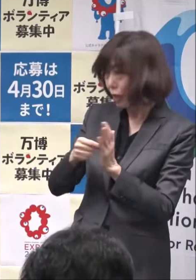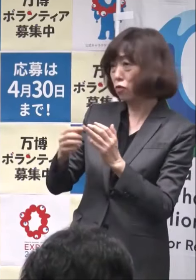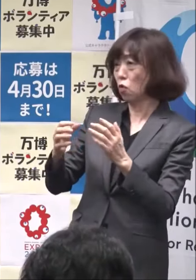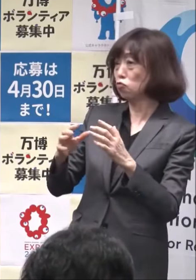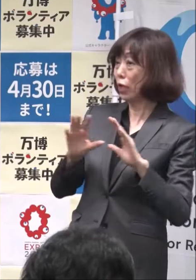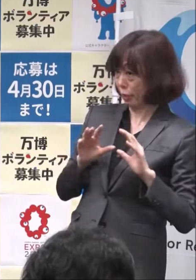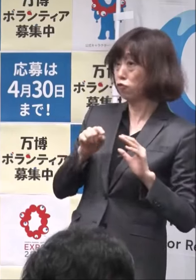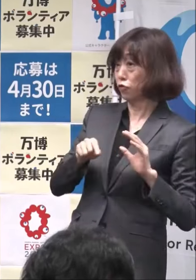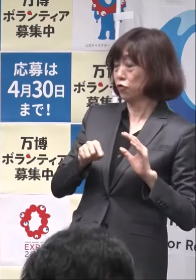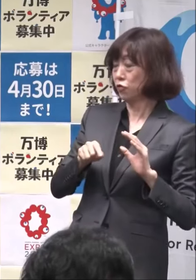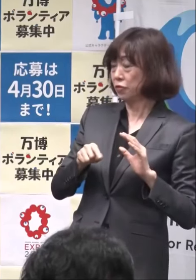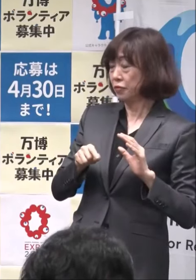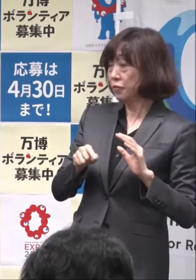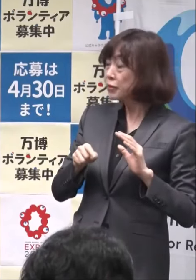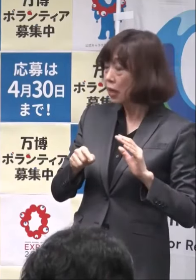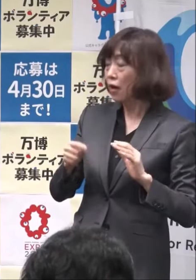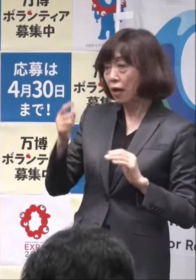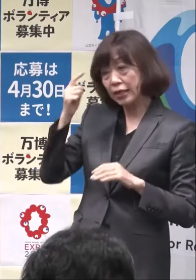くっていうのは、